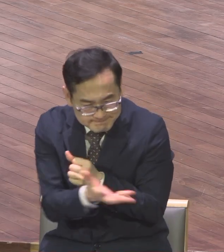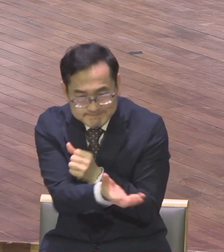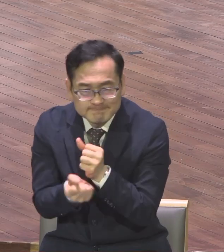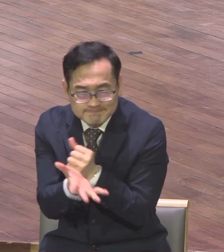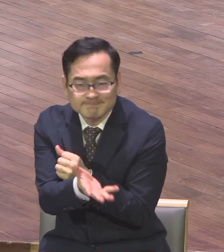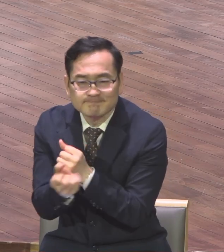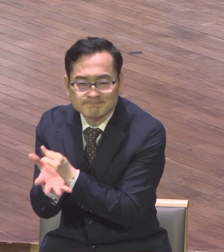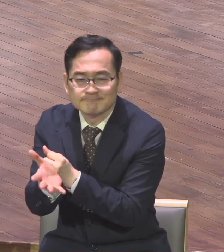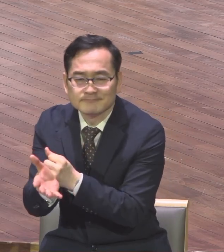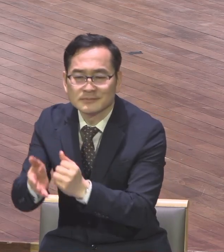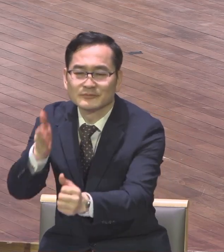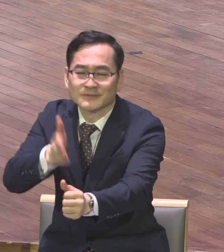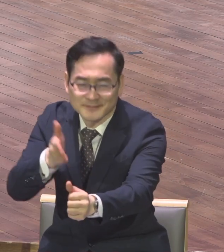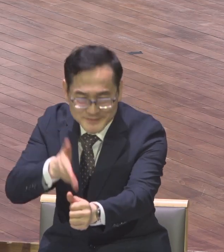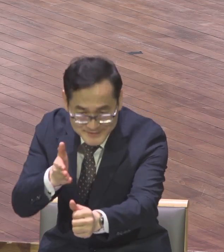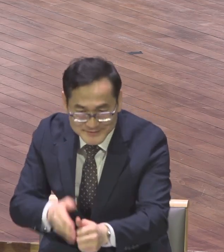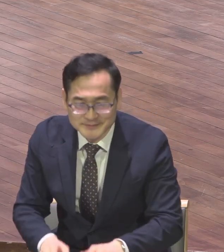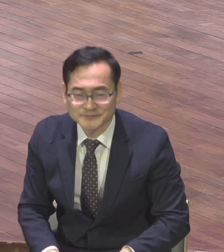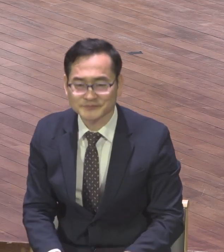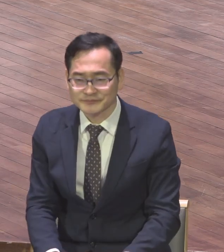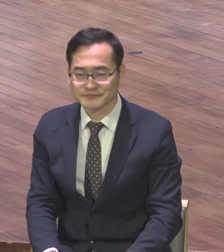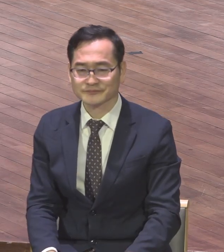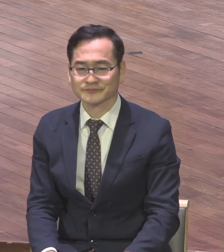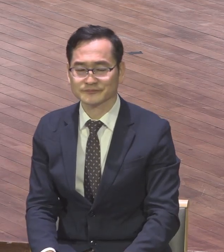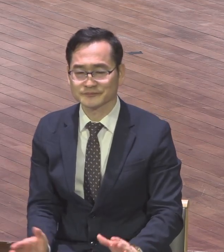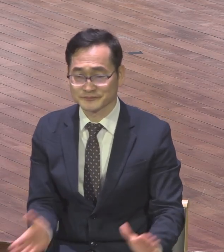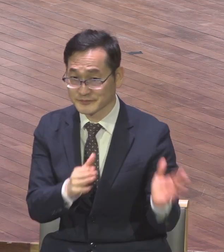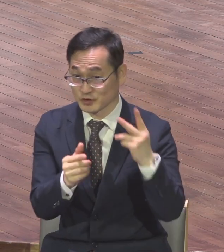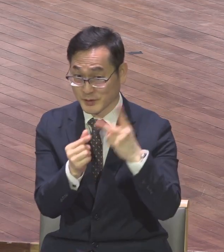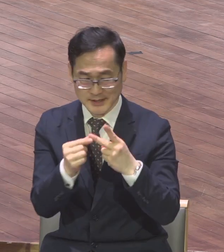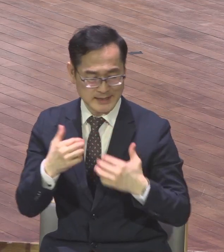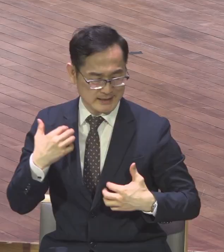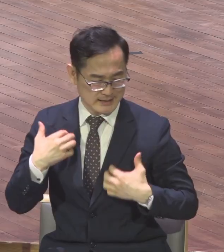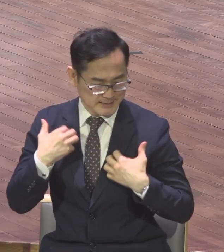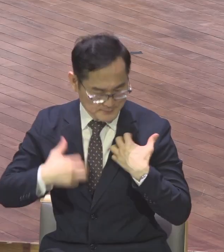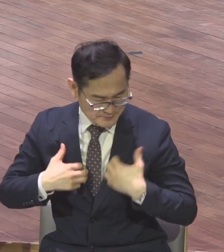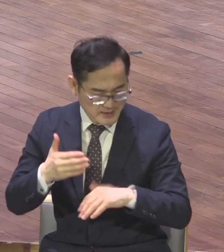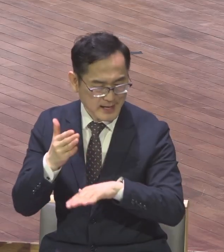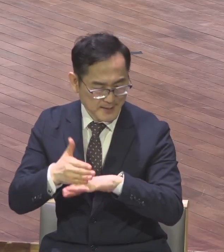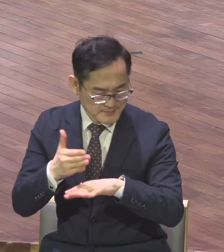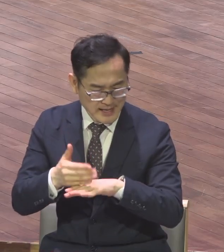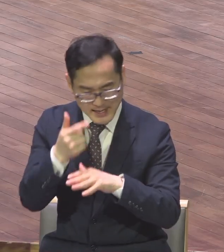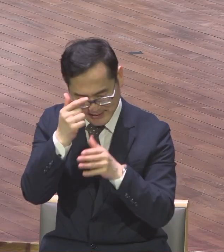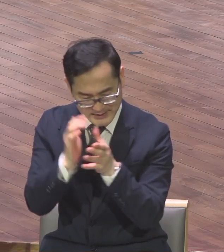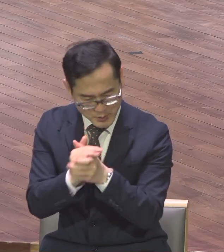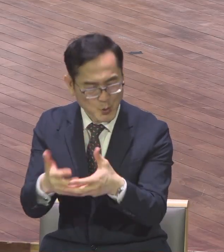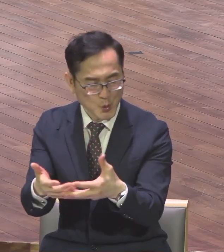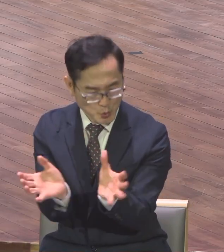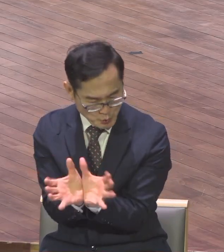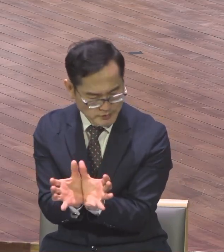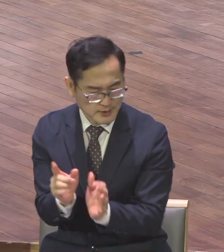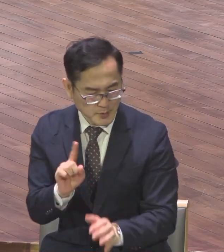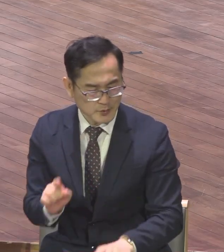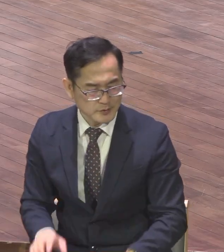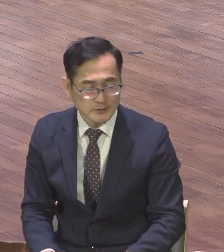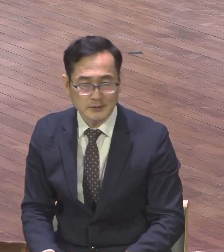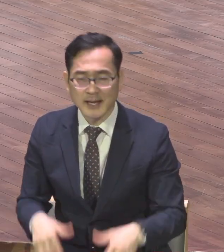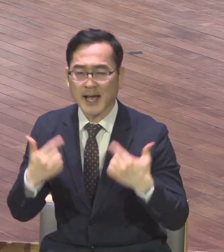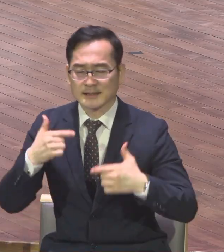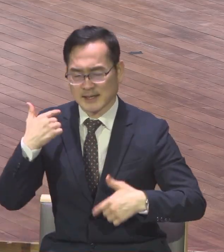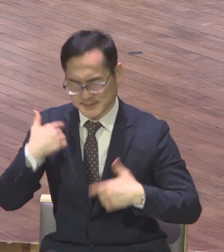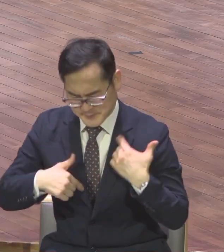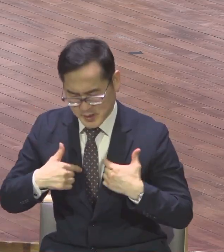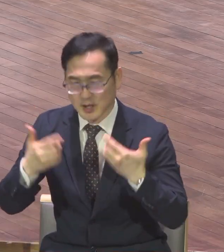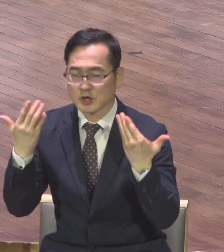축복합니다. 두 번째로 기쁨과 감사의 기도 공동체입니다. 16절 18절입니다. 항상 기뻐하라,